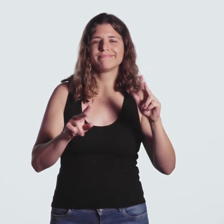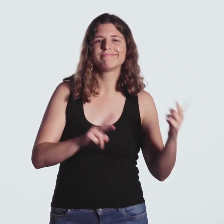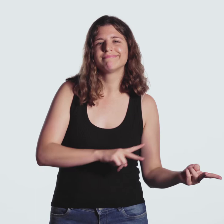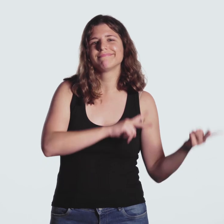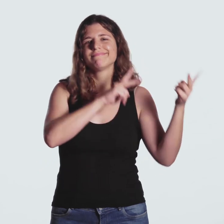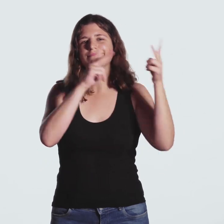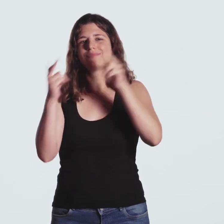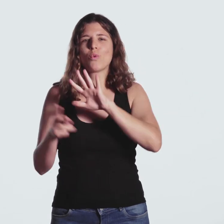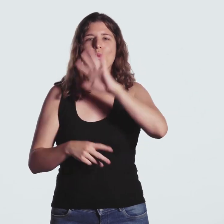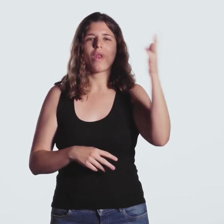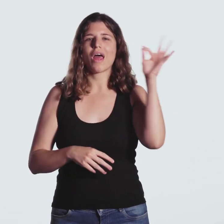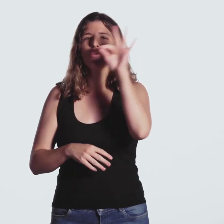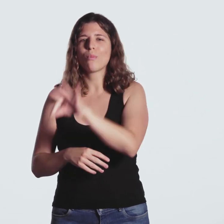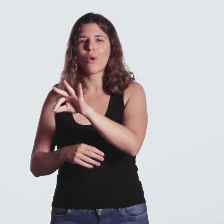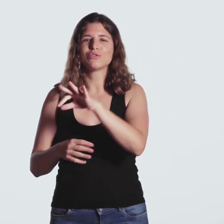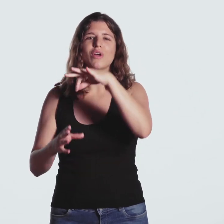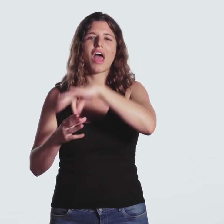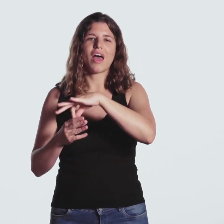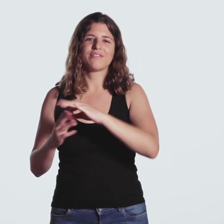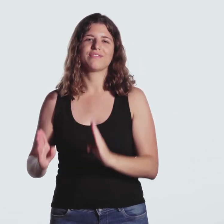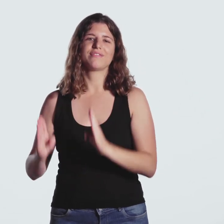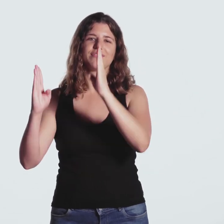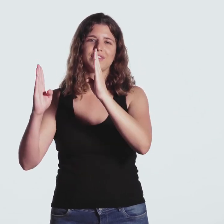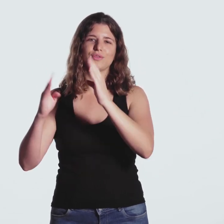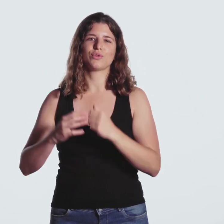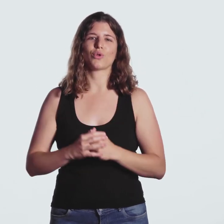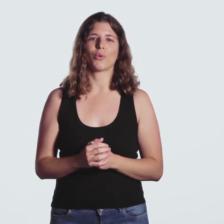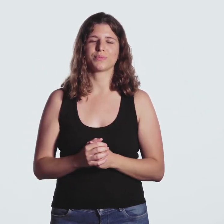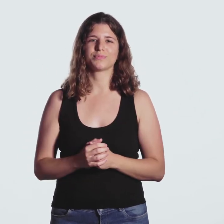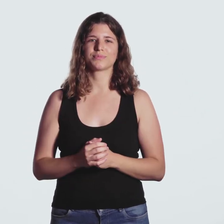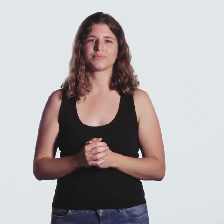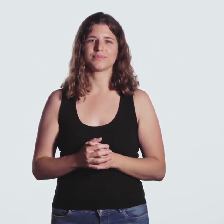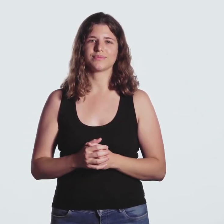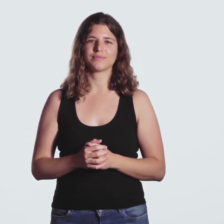impossibile continuare a vivere lì. Si sono dovuti trasferire in affitto in un palazzo.